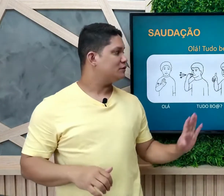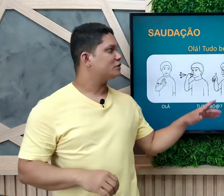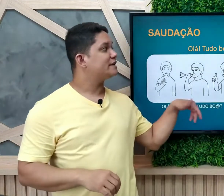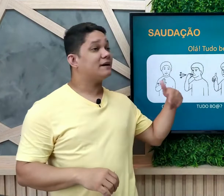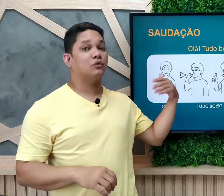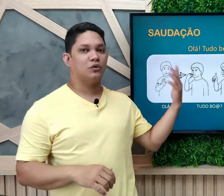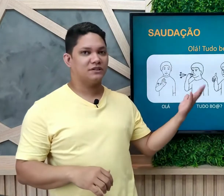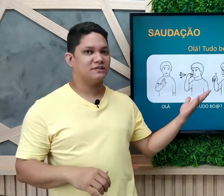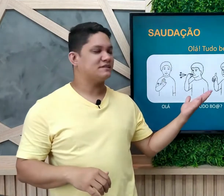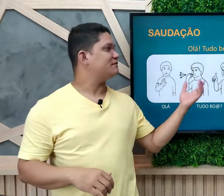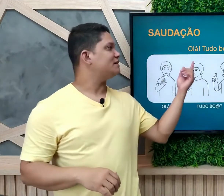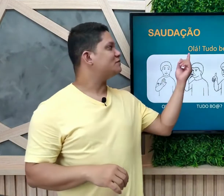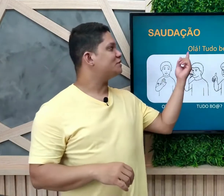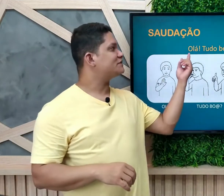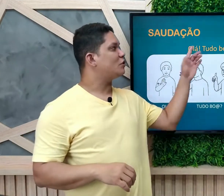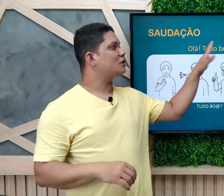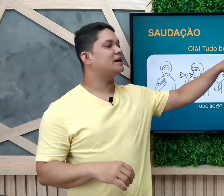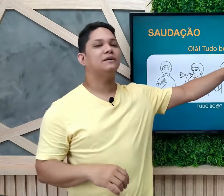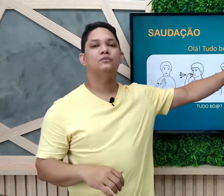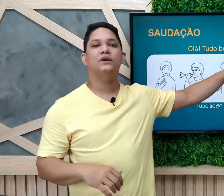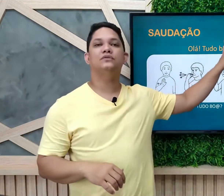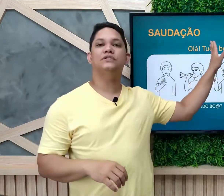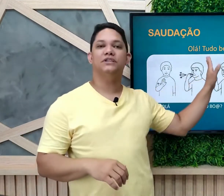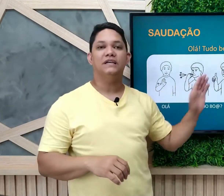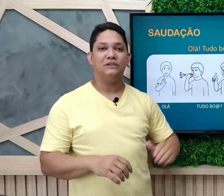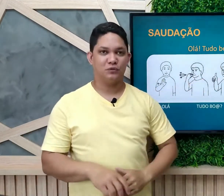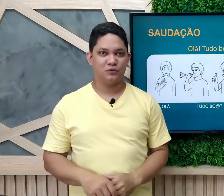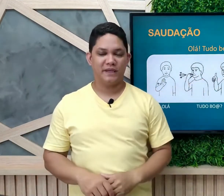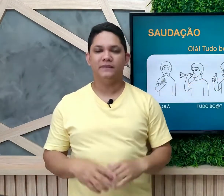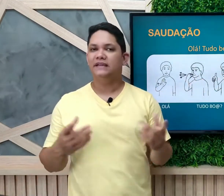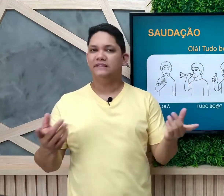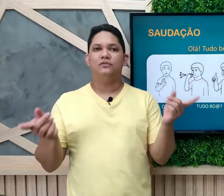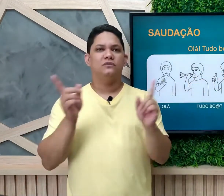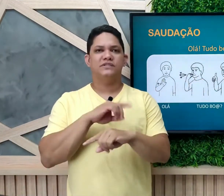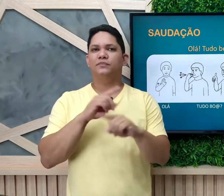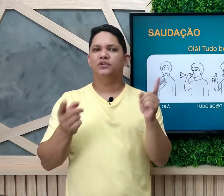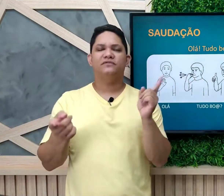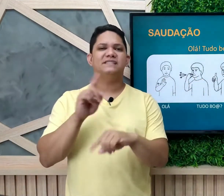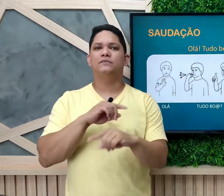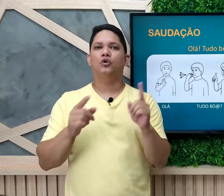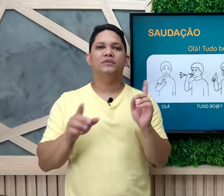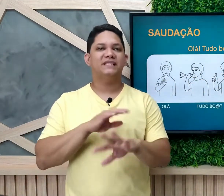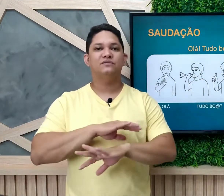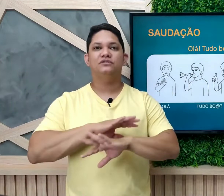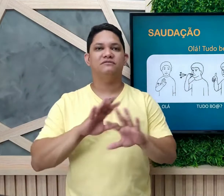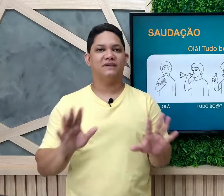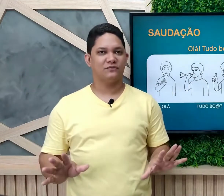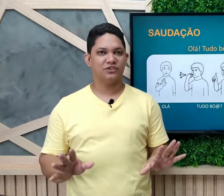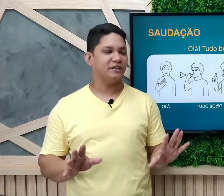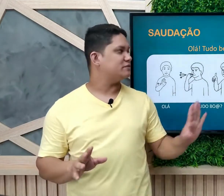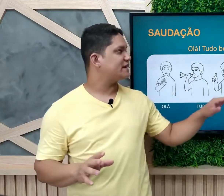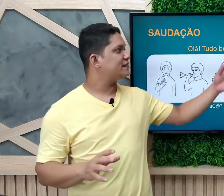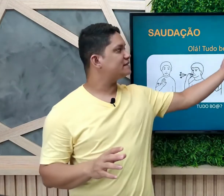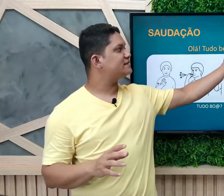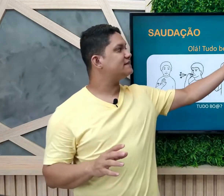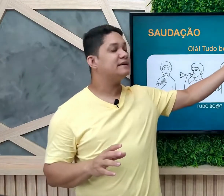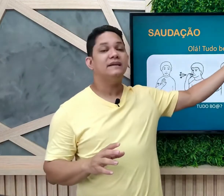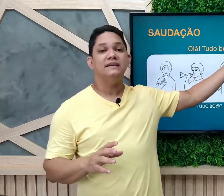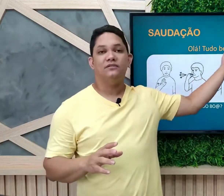Nota que agora, dessa vez, eu disse, olá, boa noite. Tudo bem? Então, você pode fazer uma combinação de vários termos. É claro que se